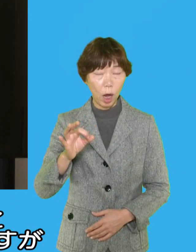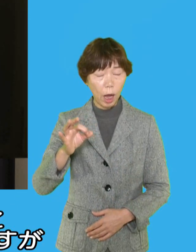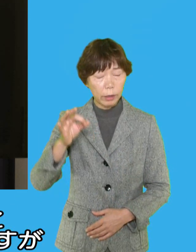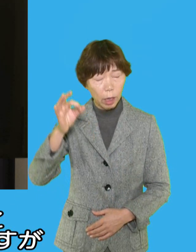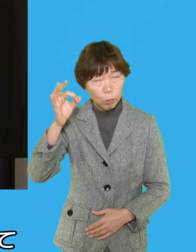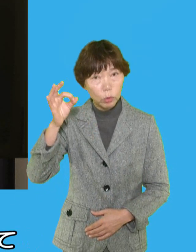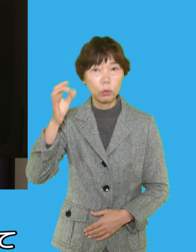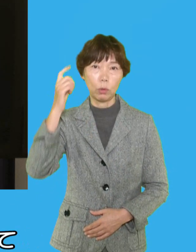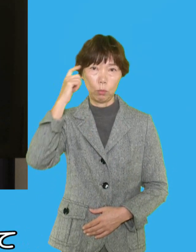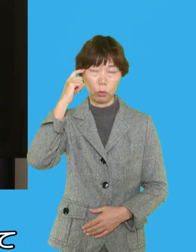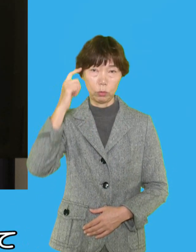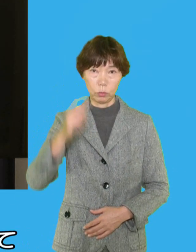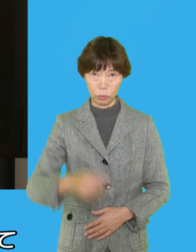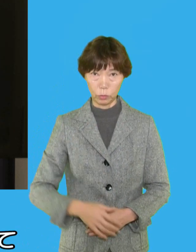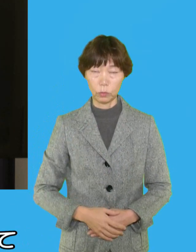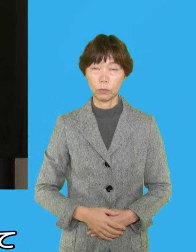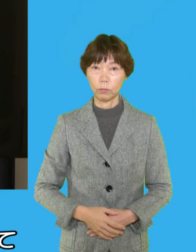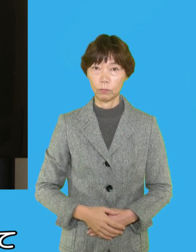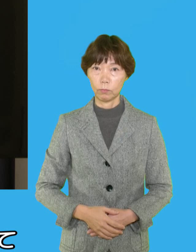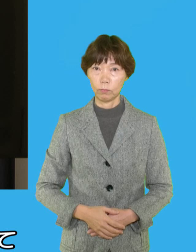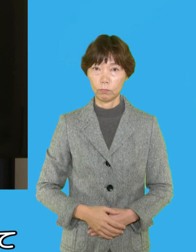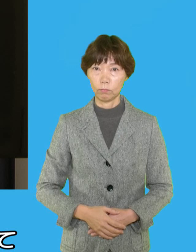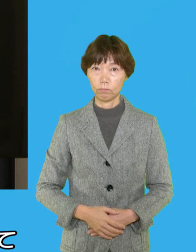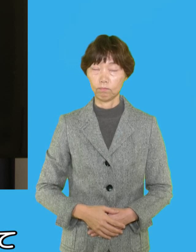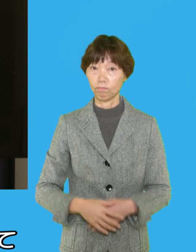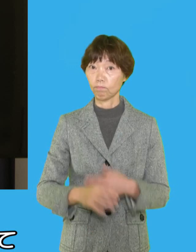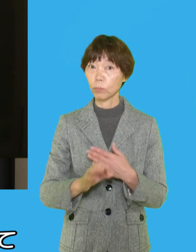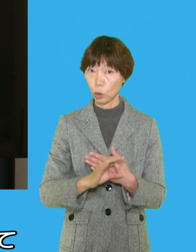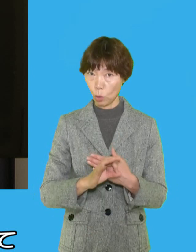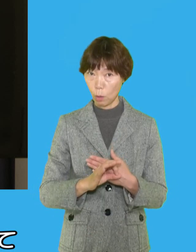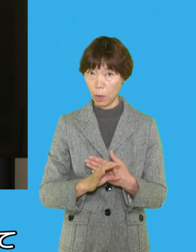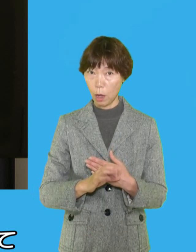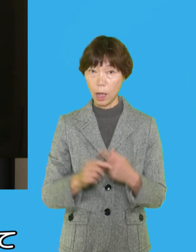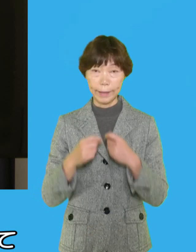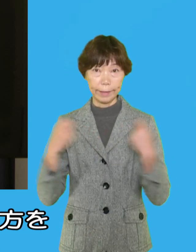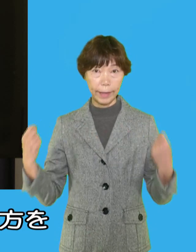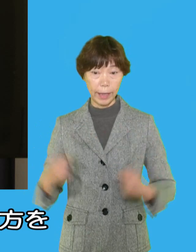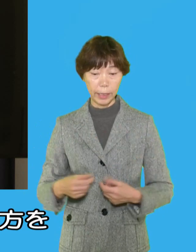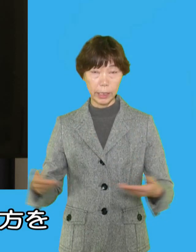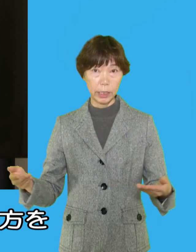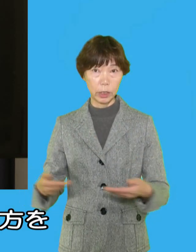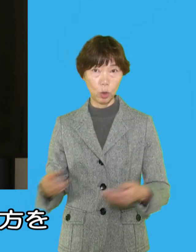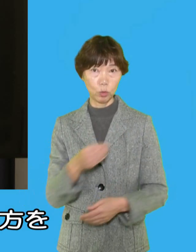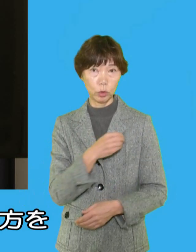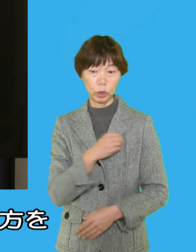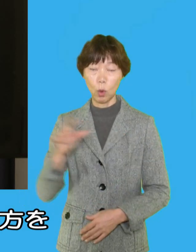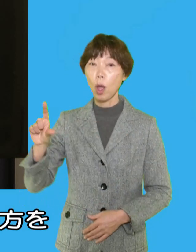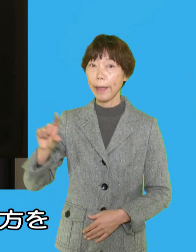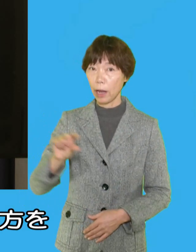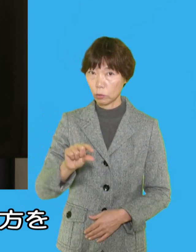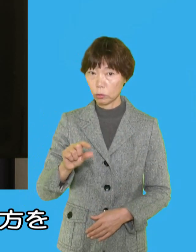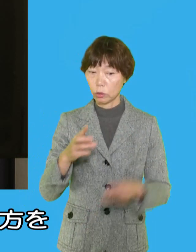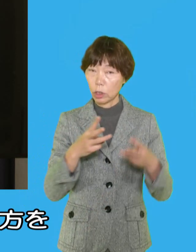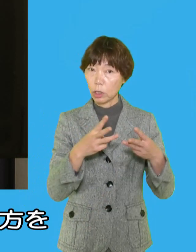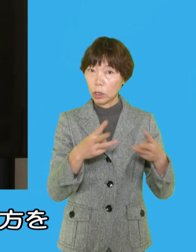と思うんですけれども、そのあたり例えば正規職員を減らしてその非常勤というかそういう方を増やしてい